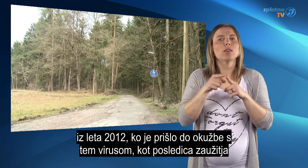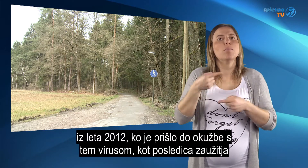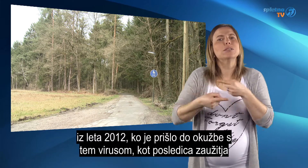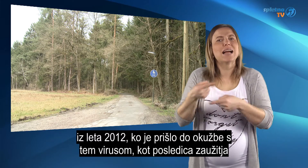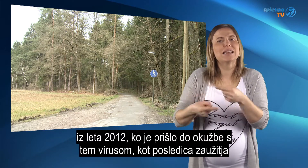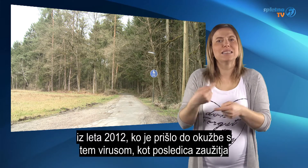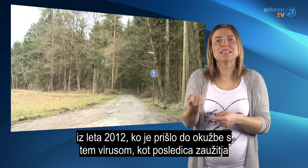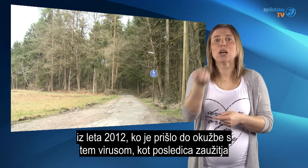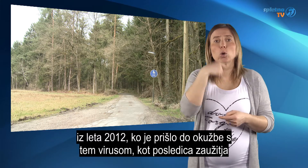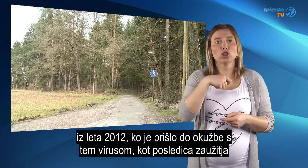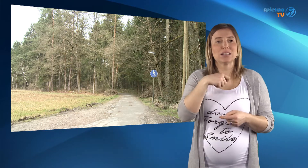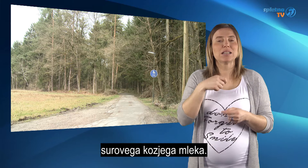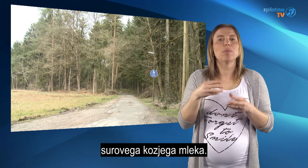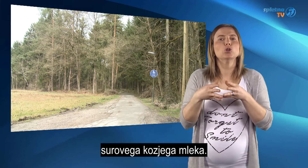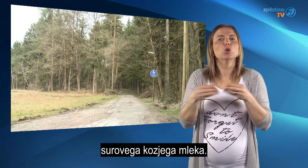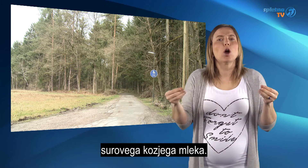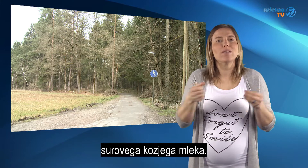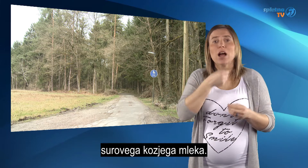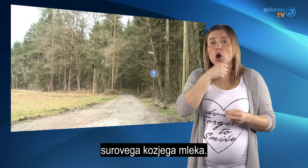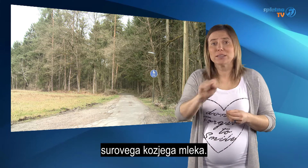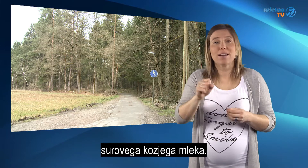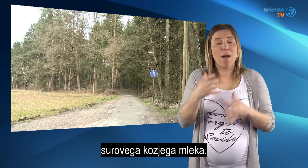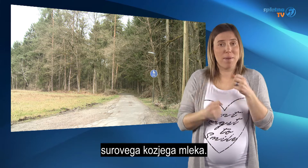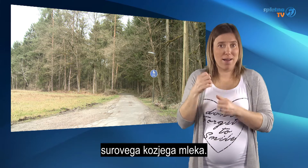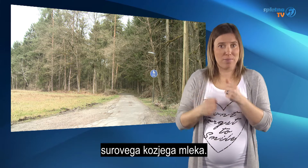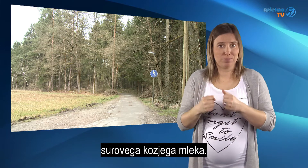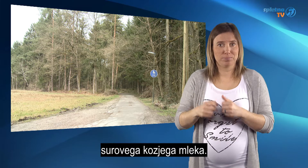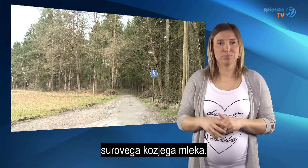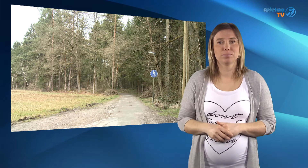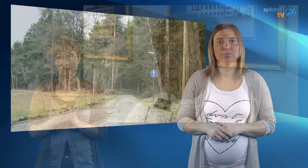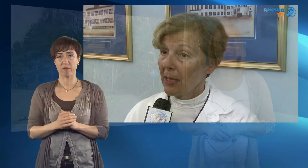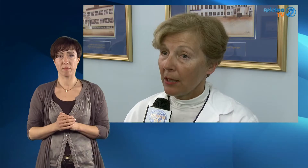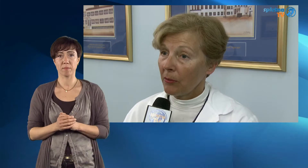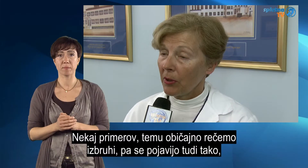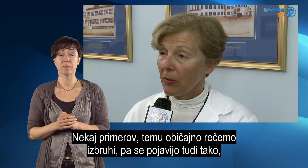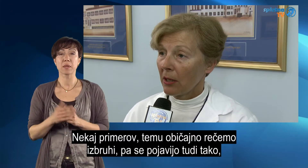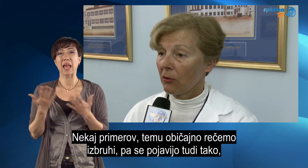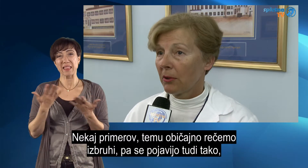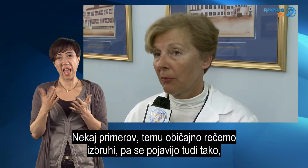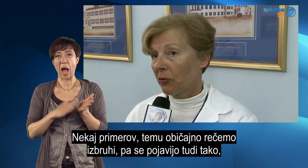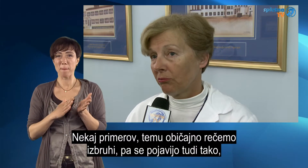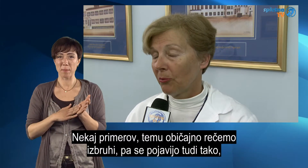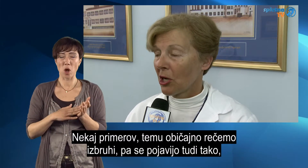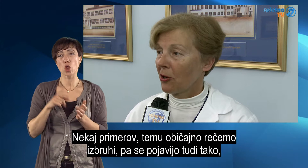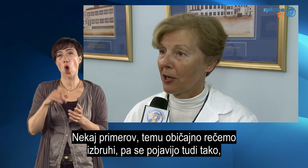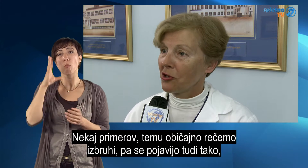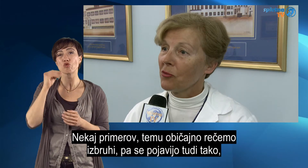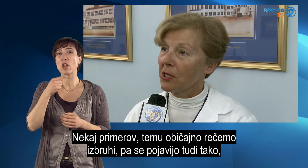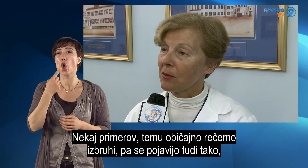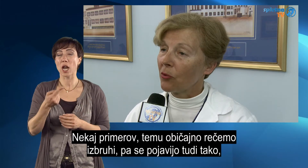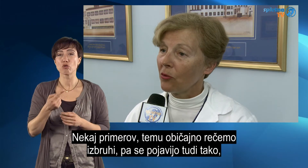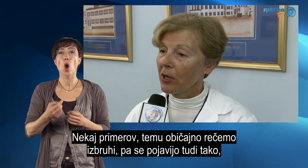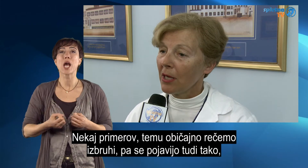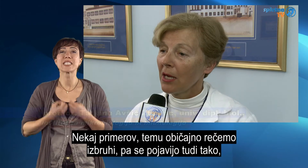s tem virusom kot posledica zaužitja surovega kozjega mleka. Nekaj primerov, temu običajno